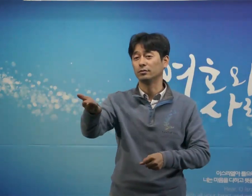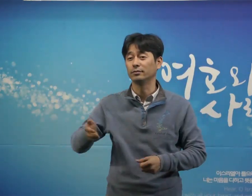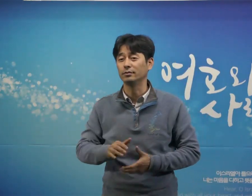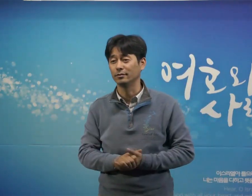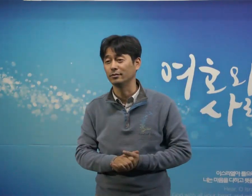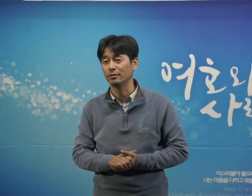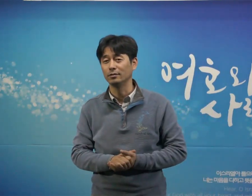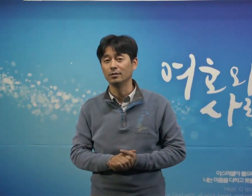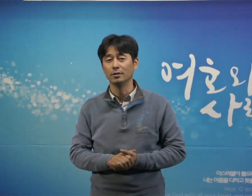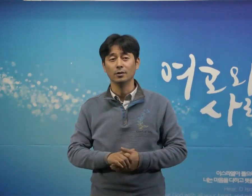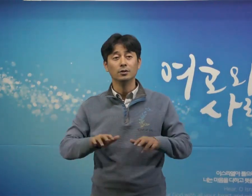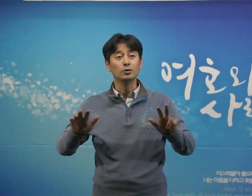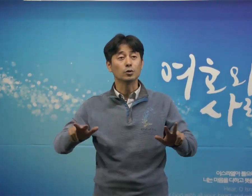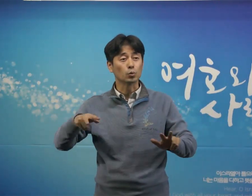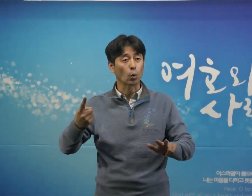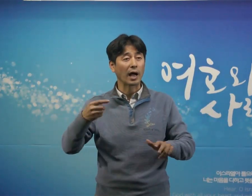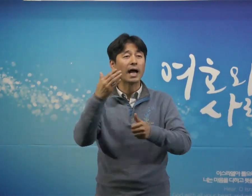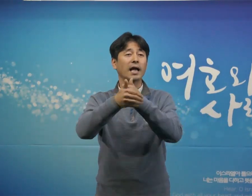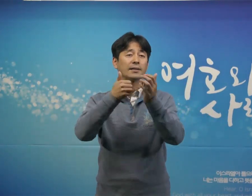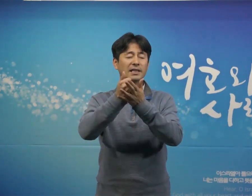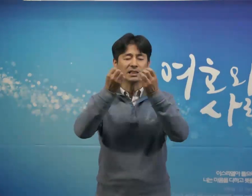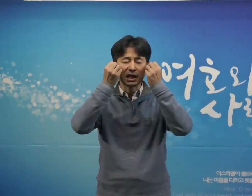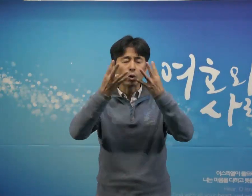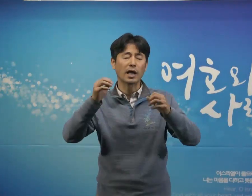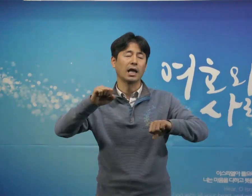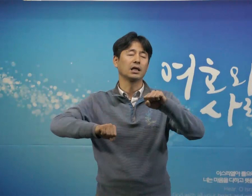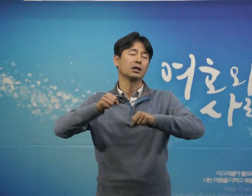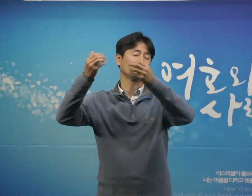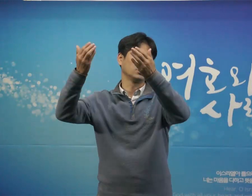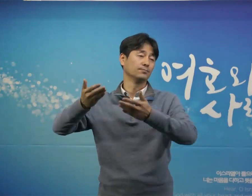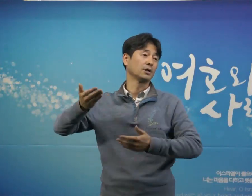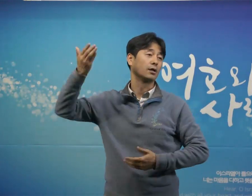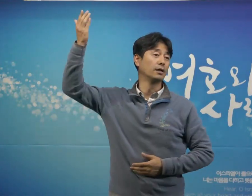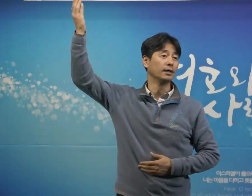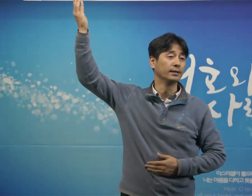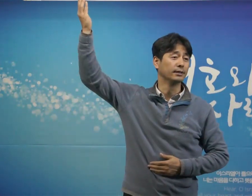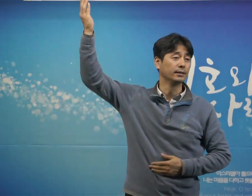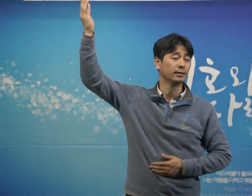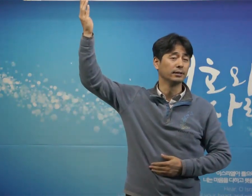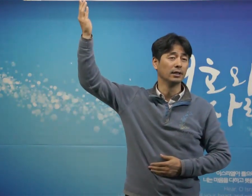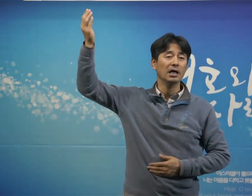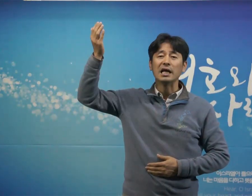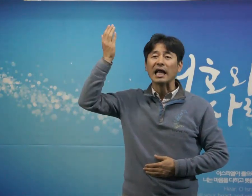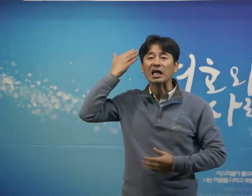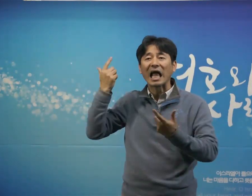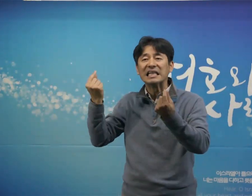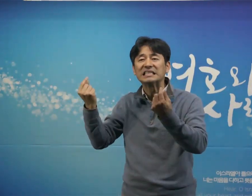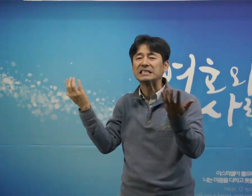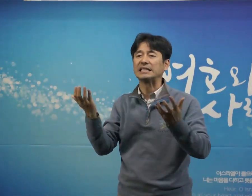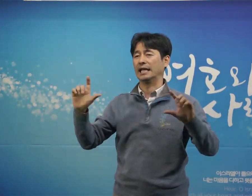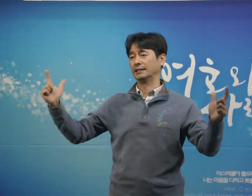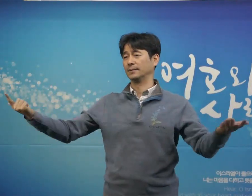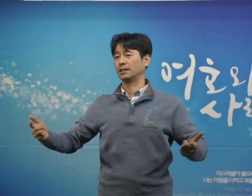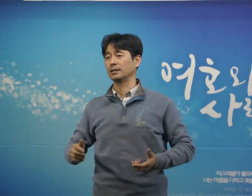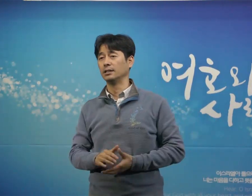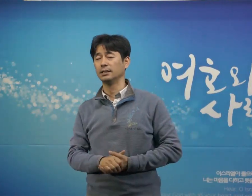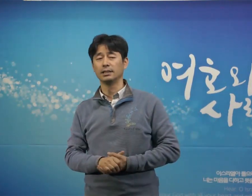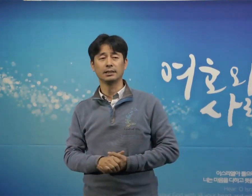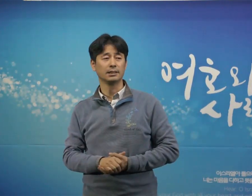사랑하는 여러분, 지금도 하나님께서 새로운 새 일을 행하고 계십니다. 이전과는